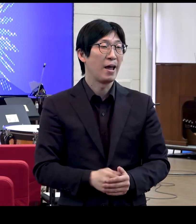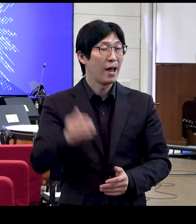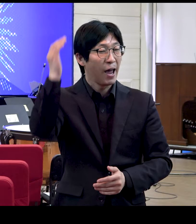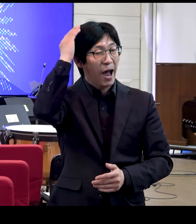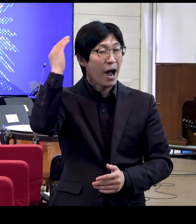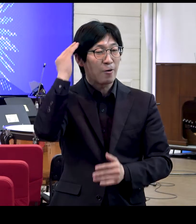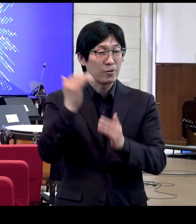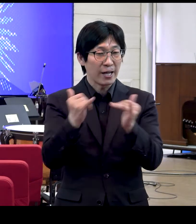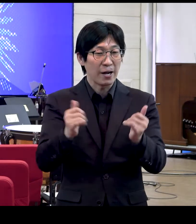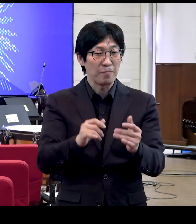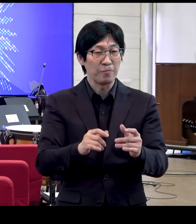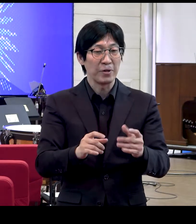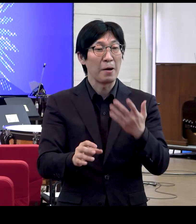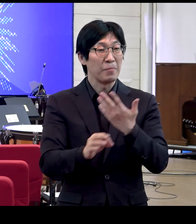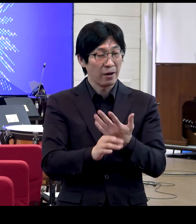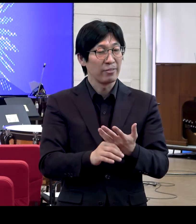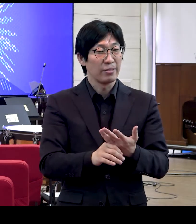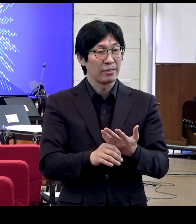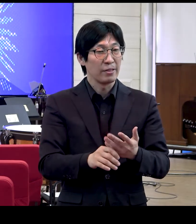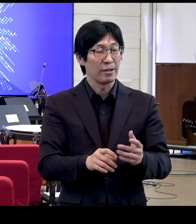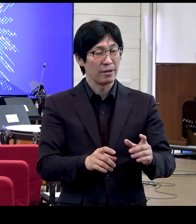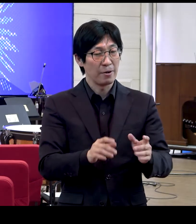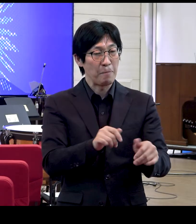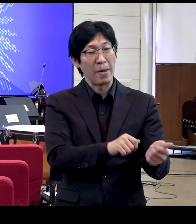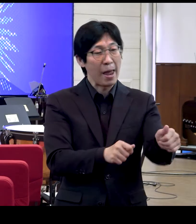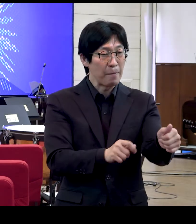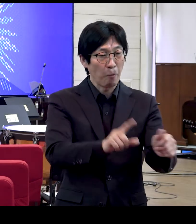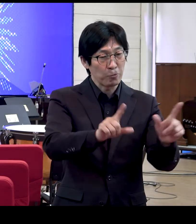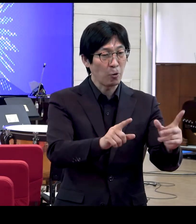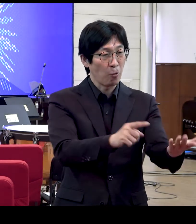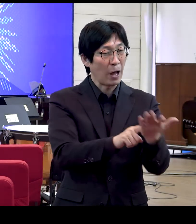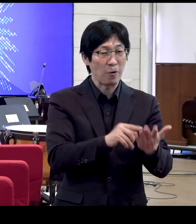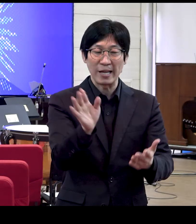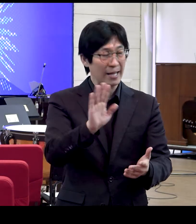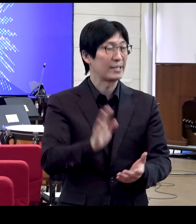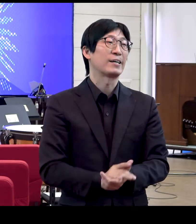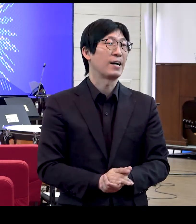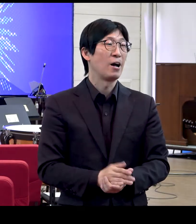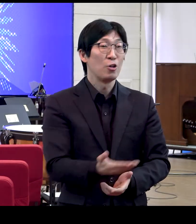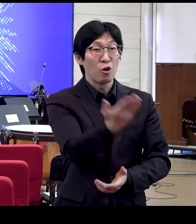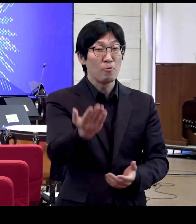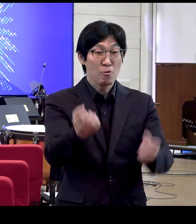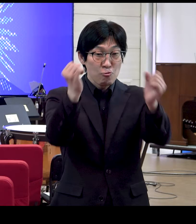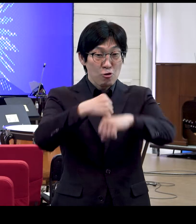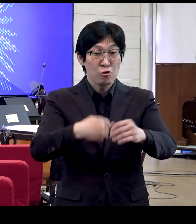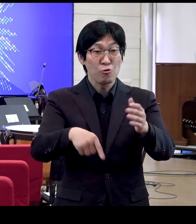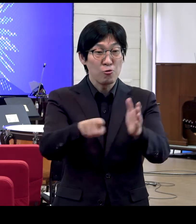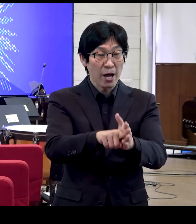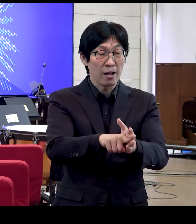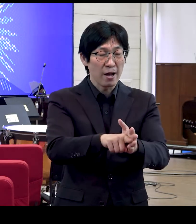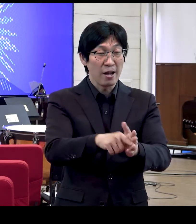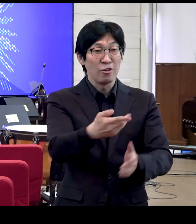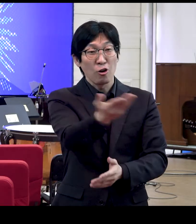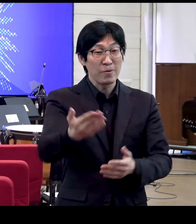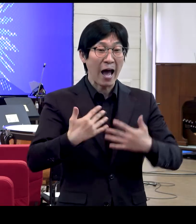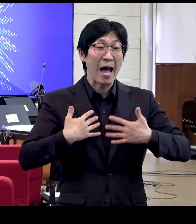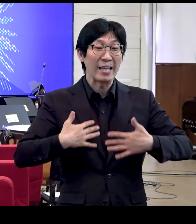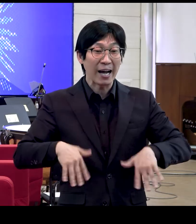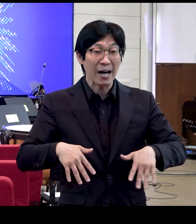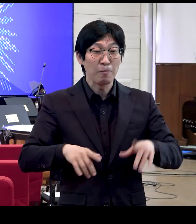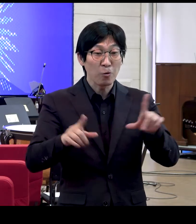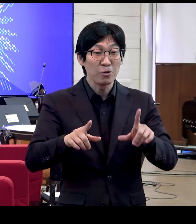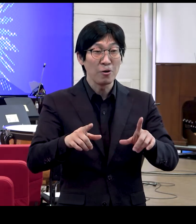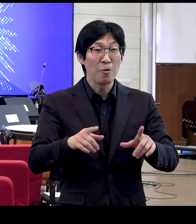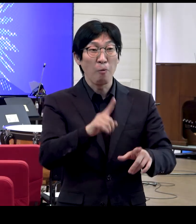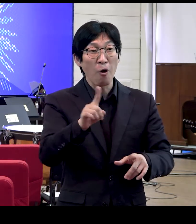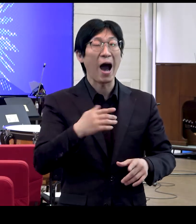예, 사탄은 정말 간교합니다. 그래서 우리를 유혹하고 무너뜨릴 최적의 포인트가 어딘지를 정확하게